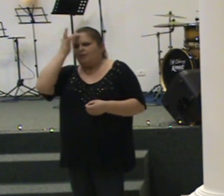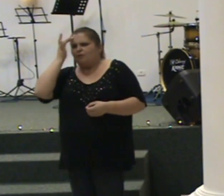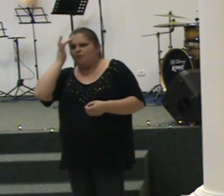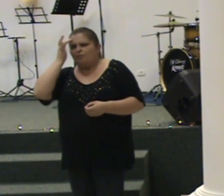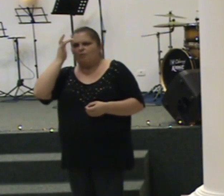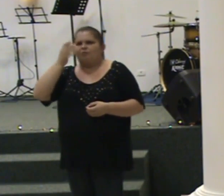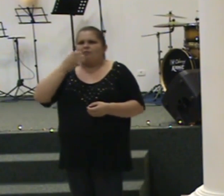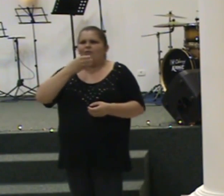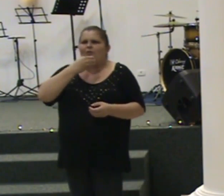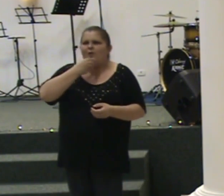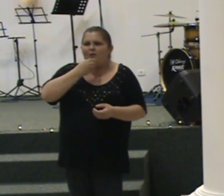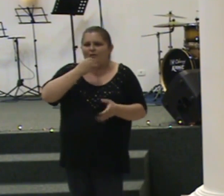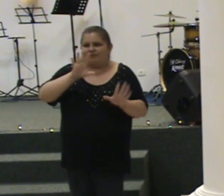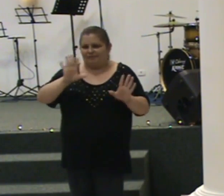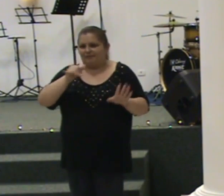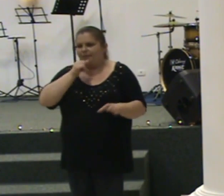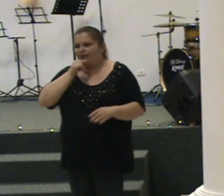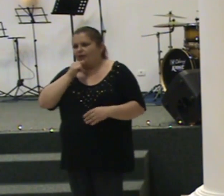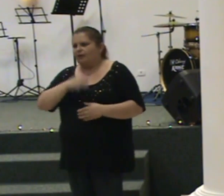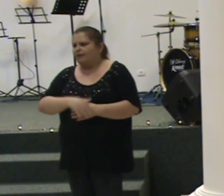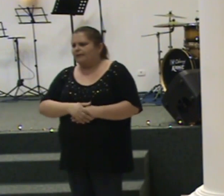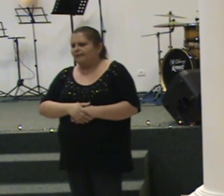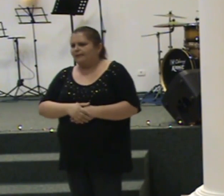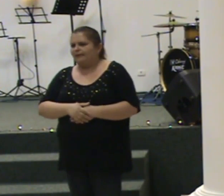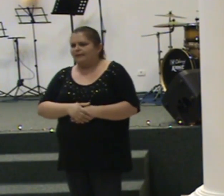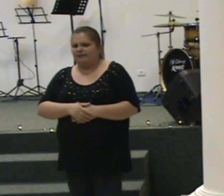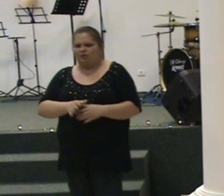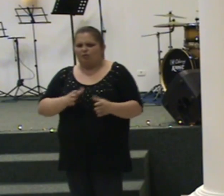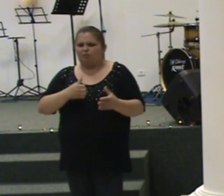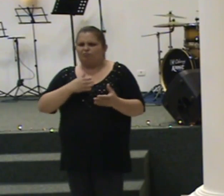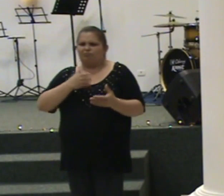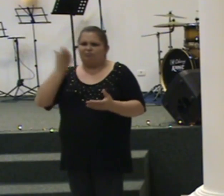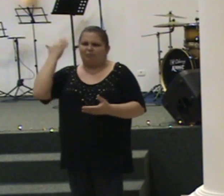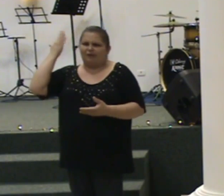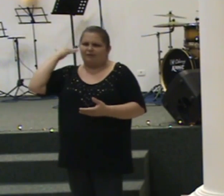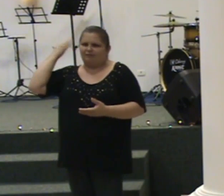os homens, né, naquela época, né, existia